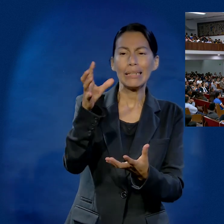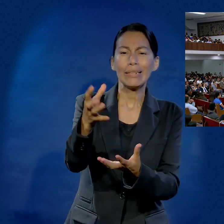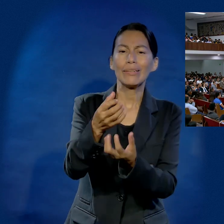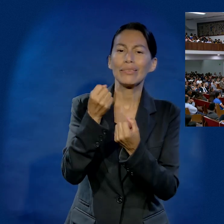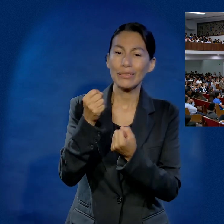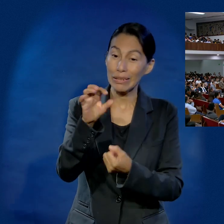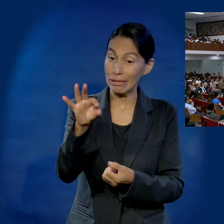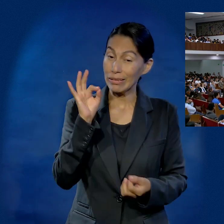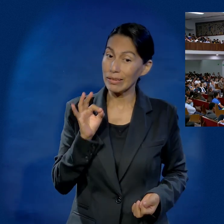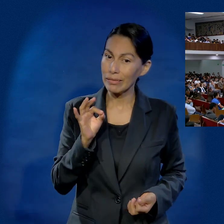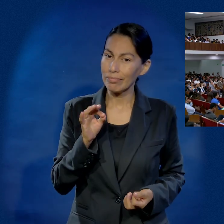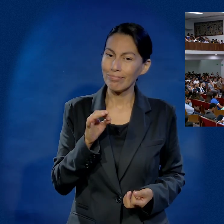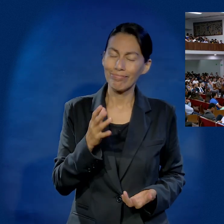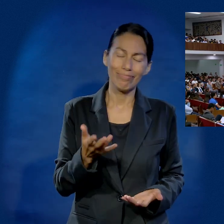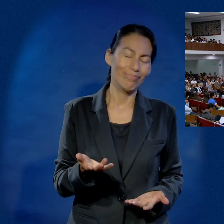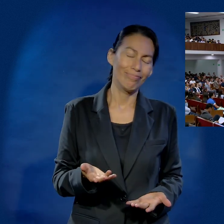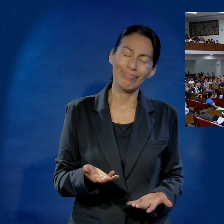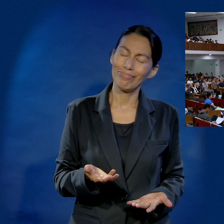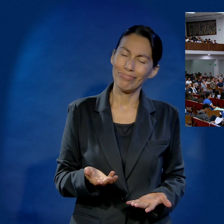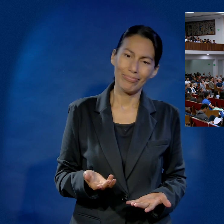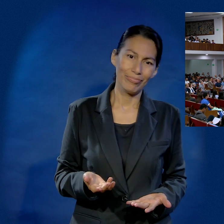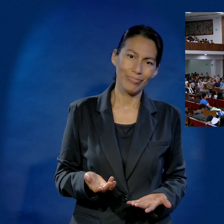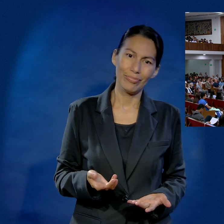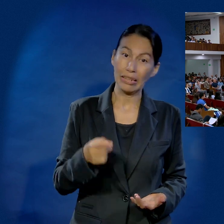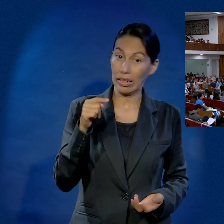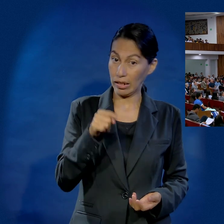mis sueños, el ideal. Olvídate, mira,